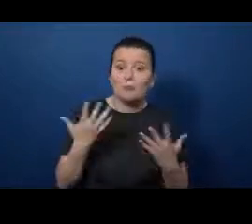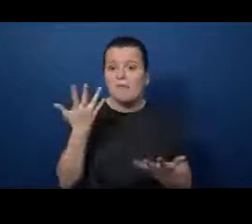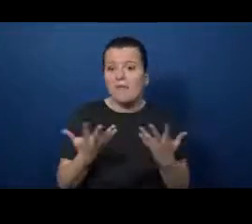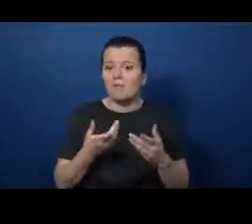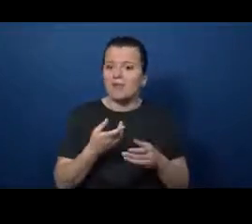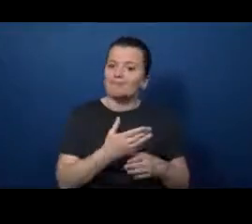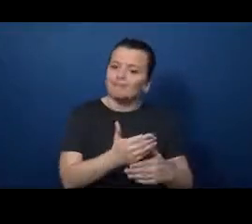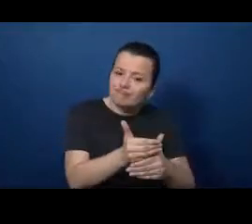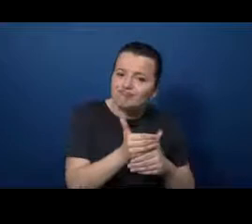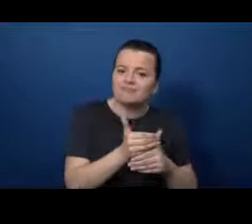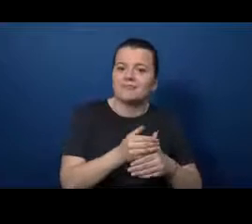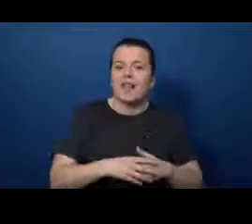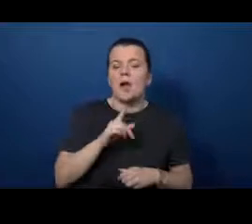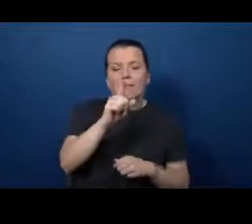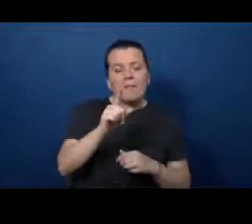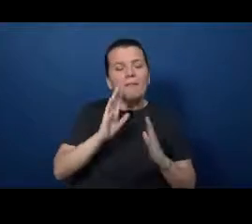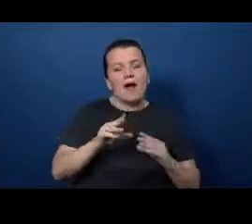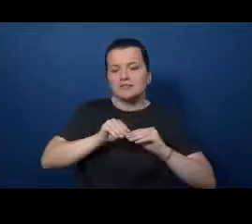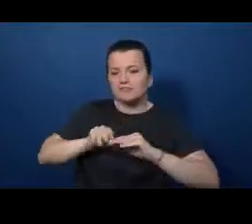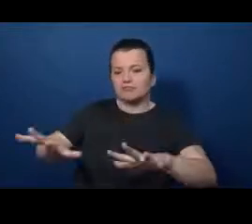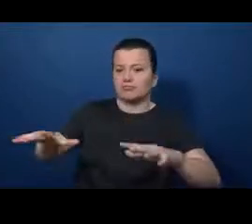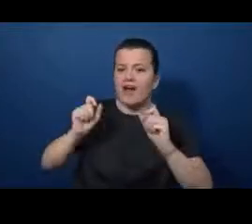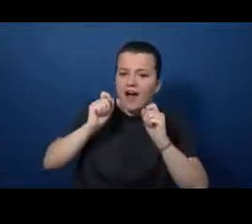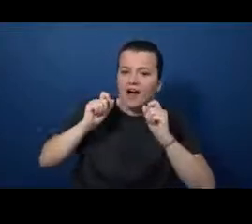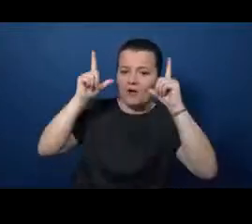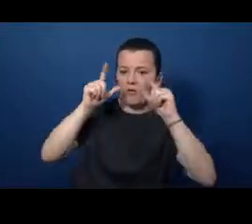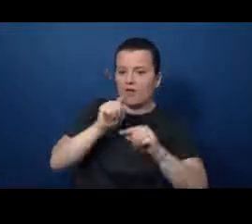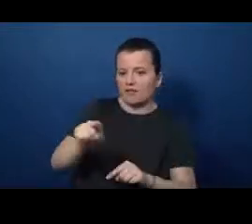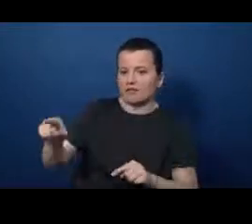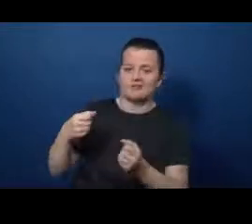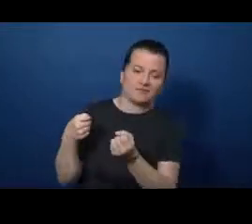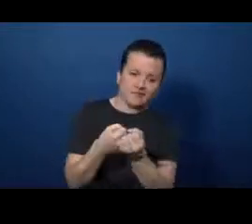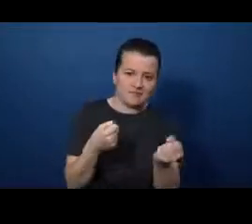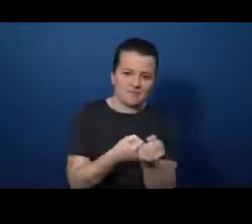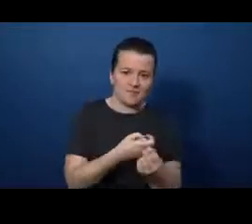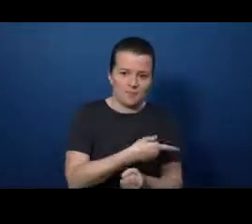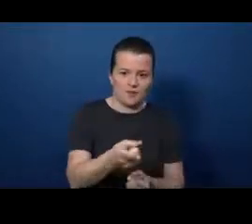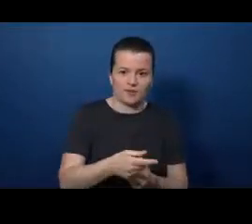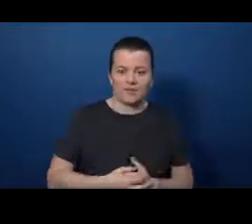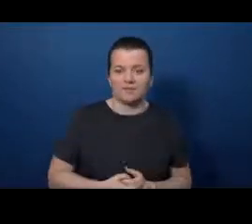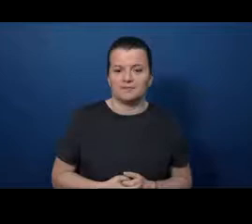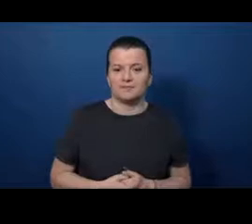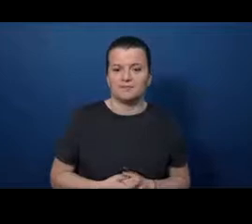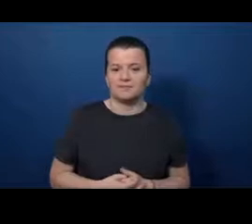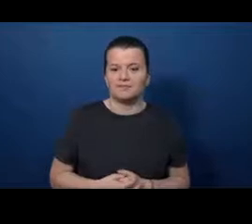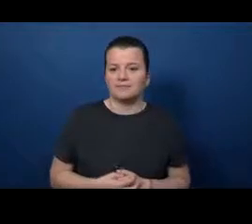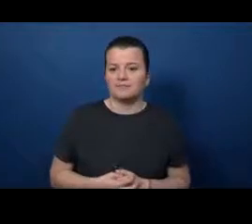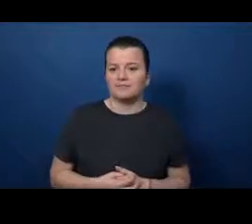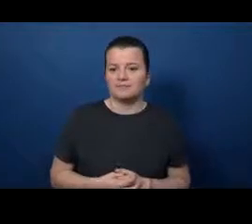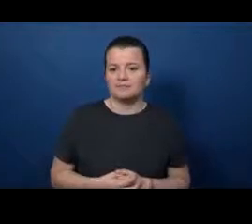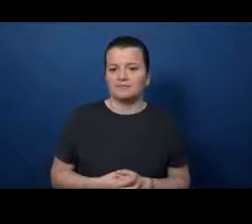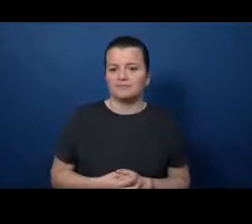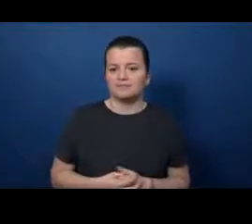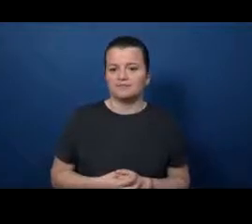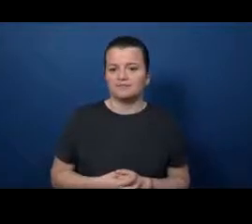下我们残障青年的非残障父母的对他们的爱护以及他们的了解呢？以上就是我个人的一